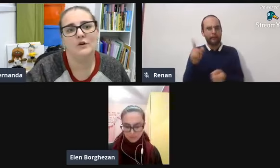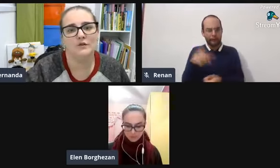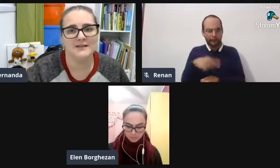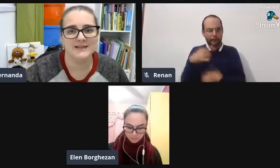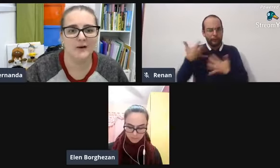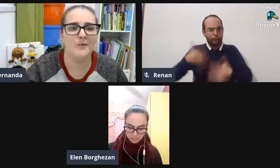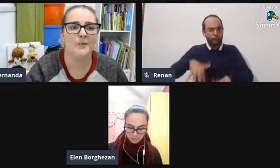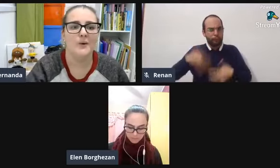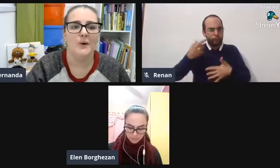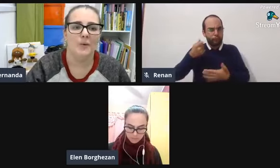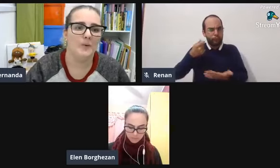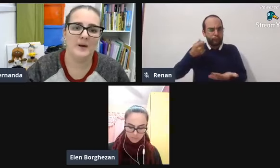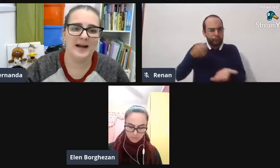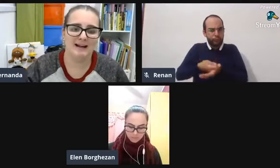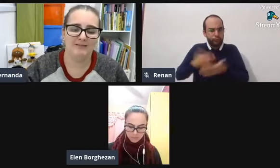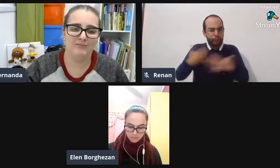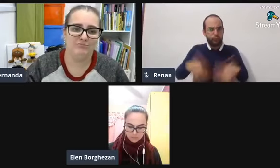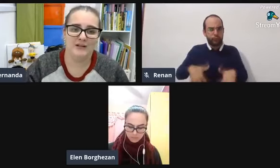Imagina. se for fazer